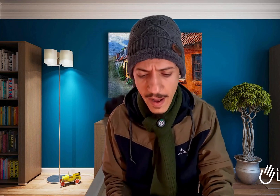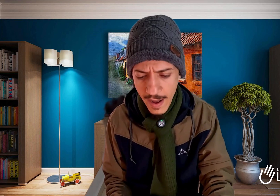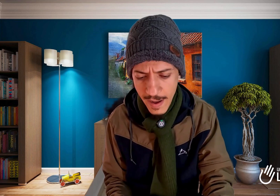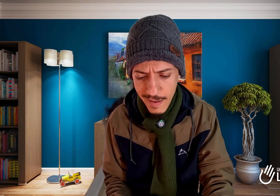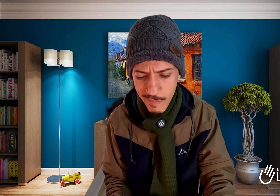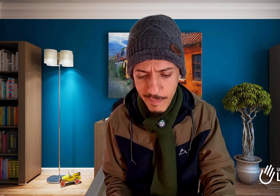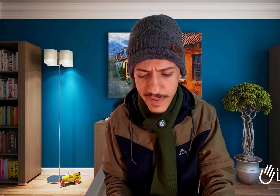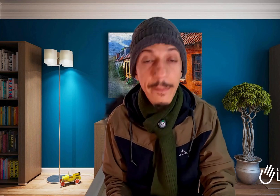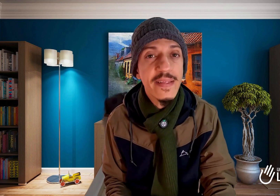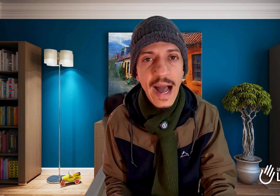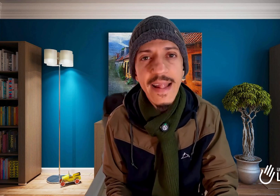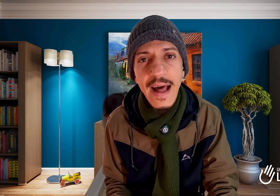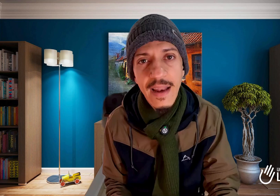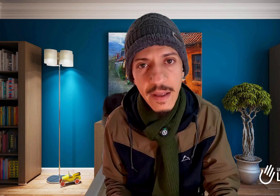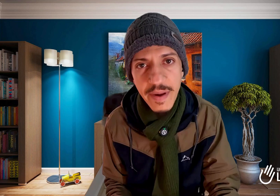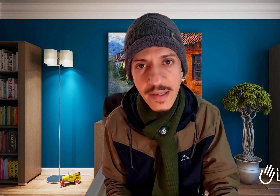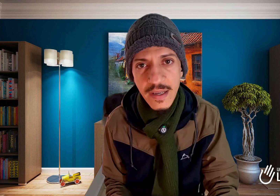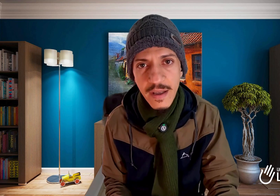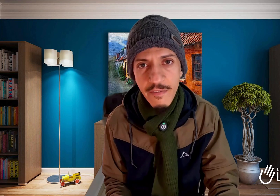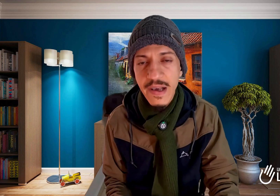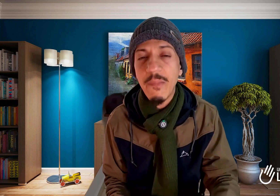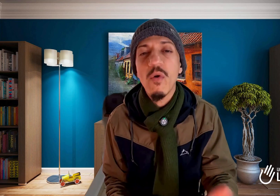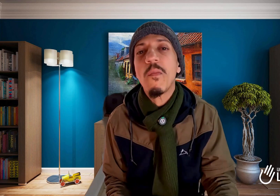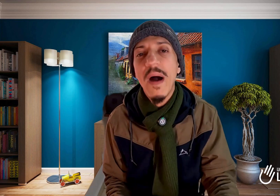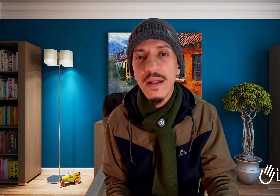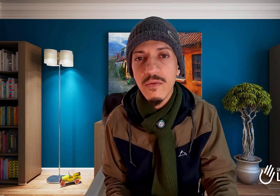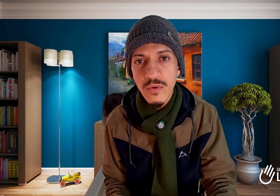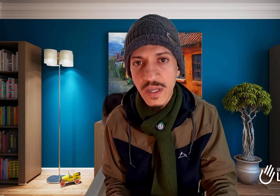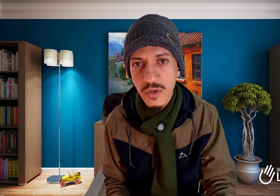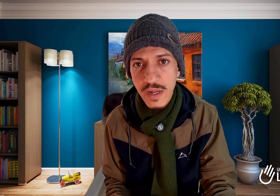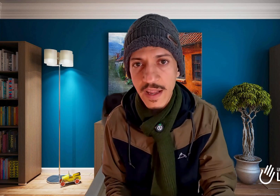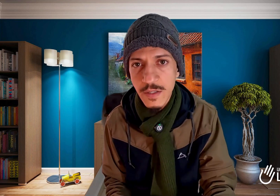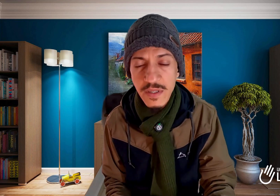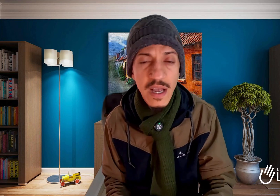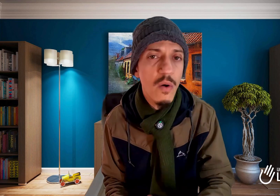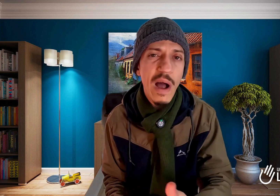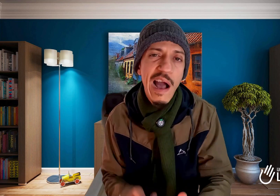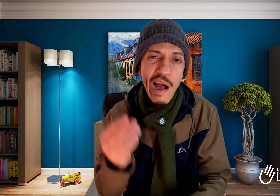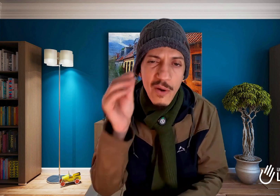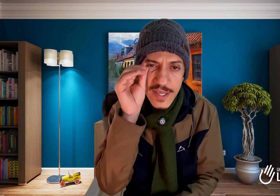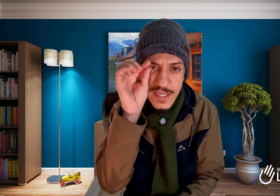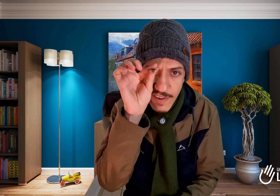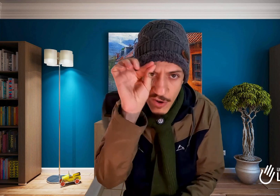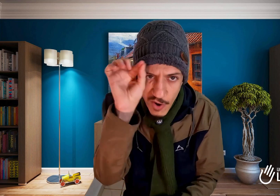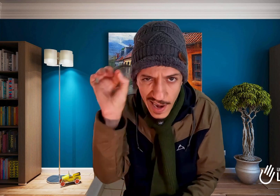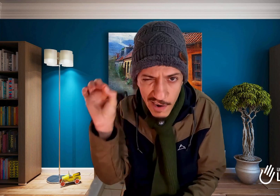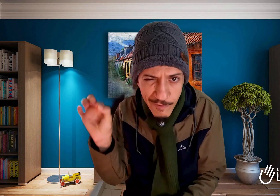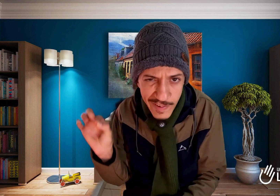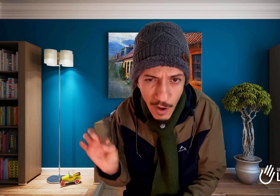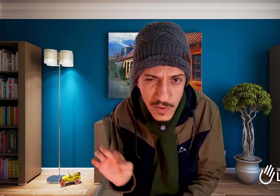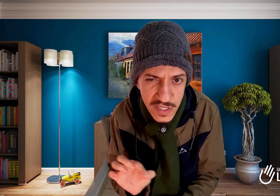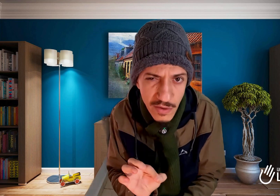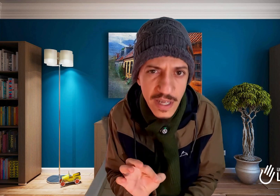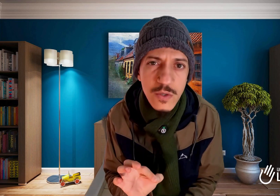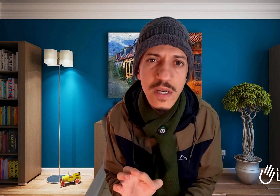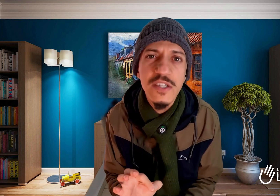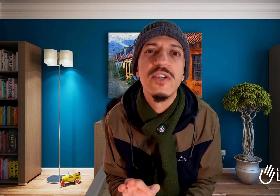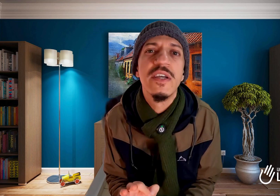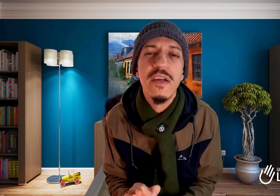para captar da Libras, ficar preocupado com os regionalismos é a coisa que você vai colocar lá no finalzinho da sua listinha